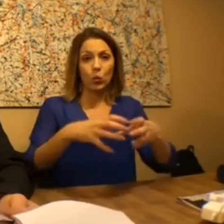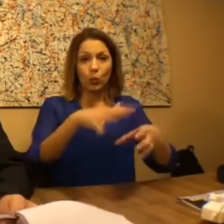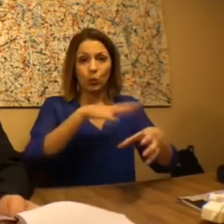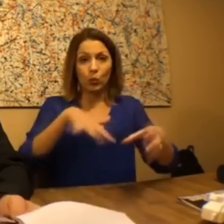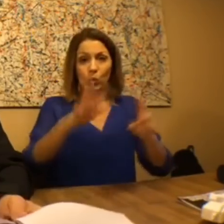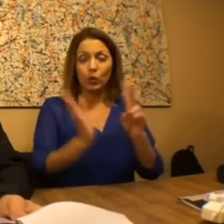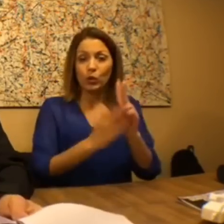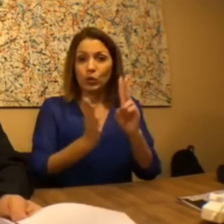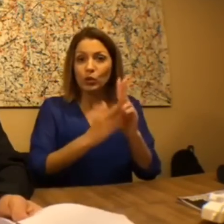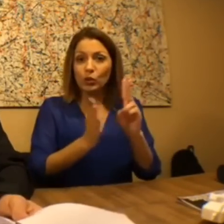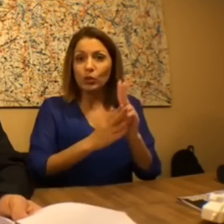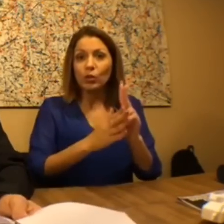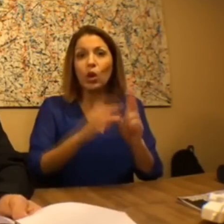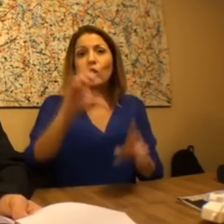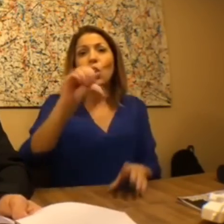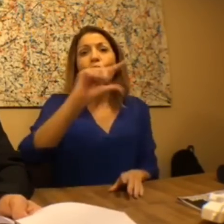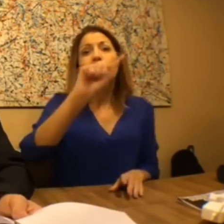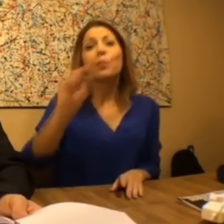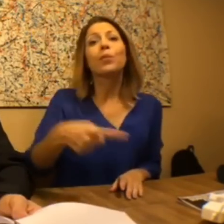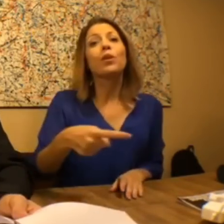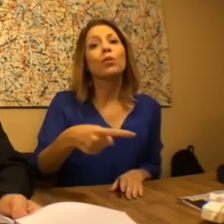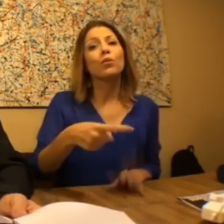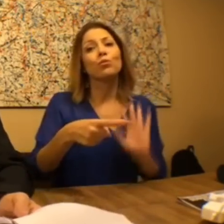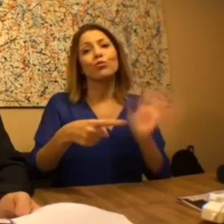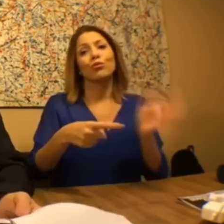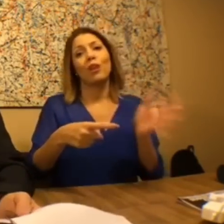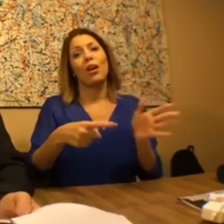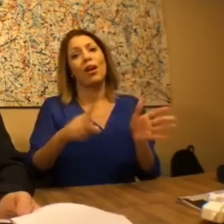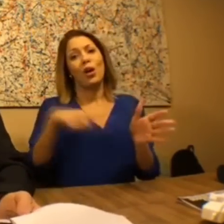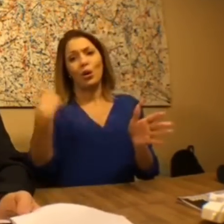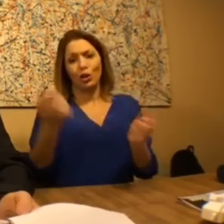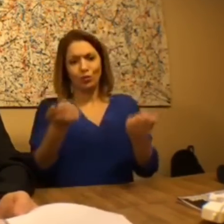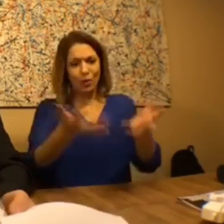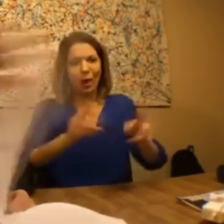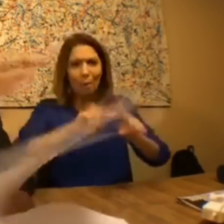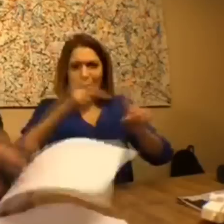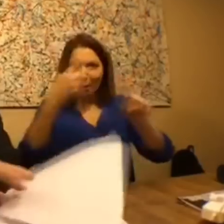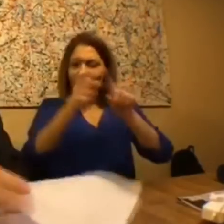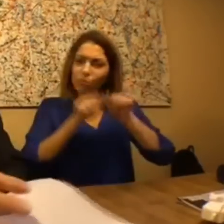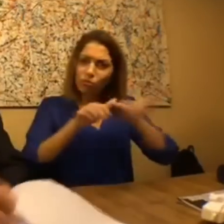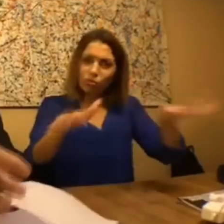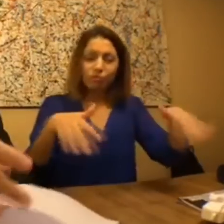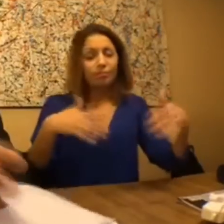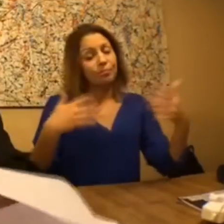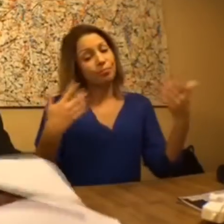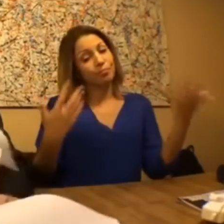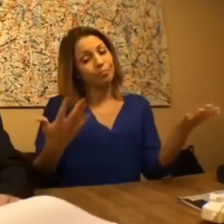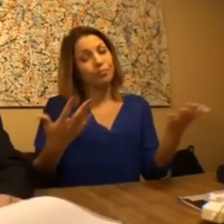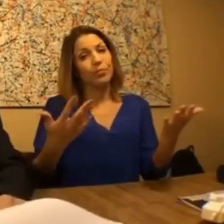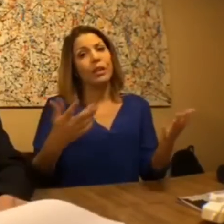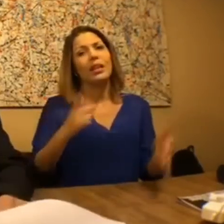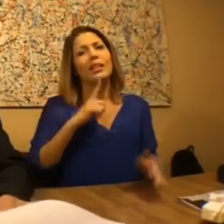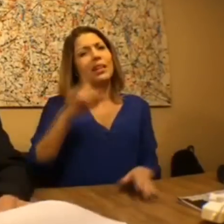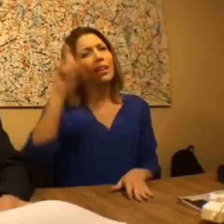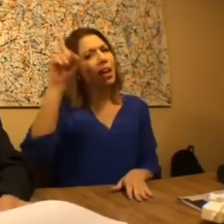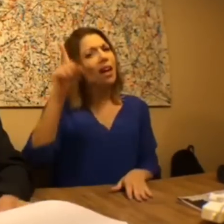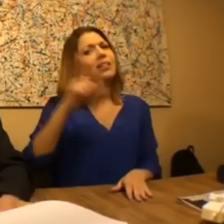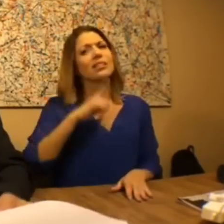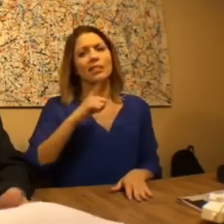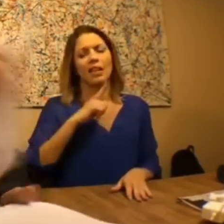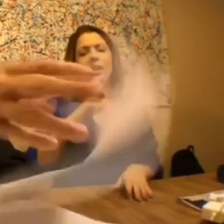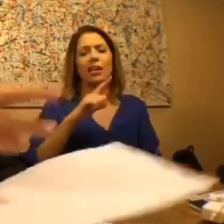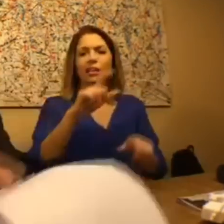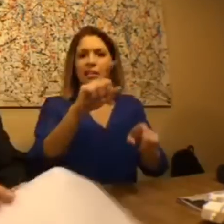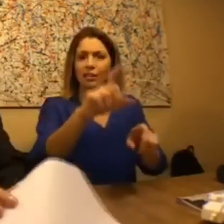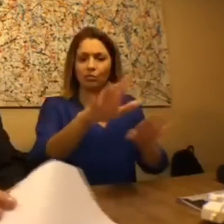aproximadamente 9 mil índios. Vamos ampliar isso aí? Bem, sem dizer que lá temos uma das terras mais ricas do Brasil. Isso é na